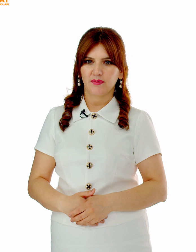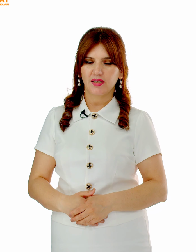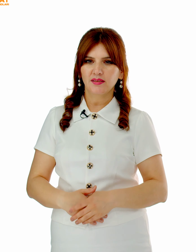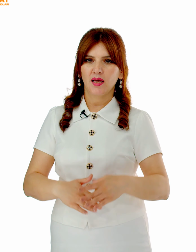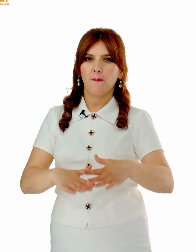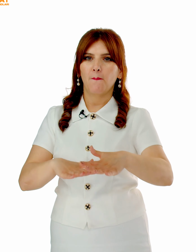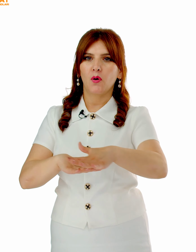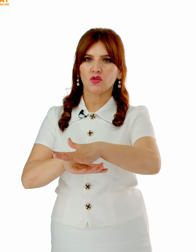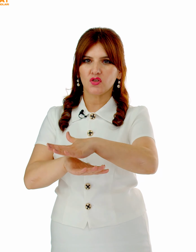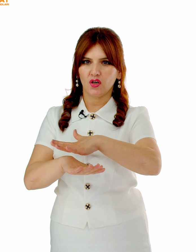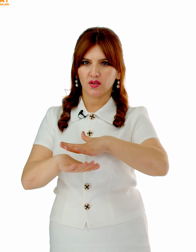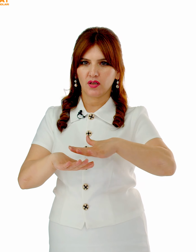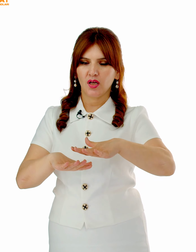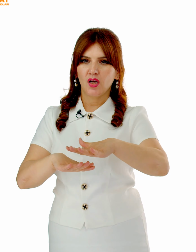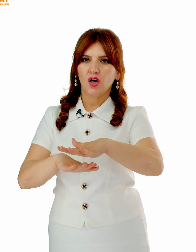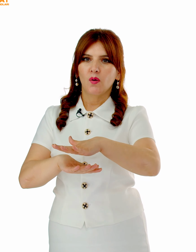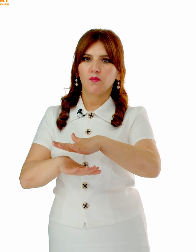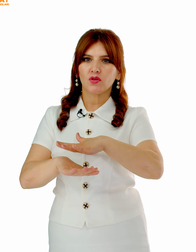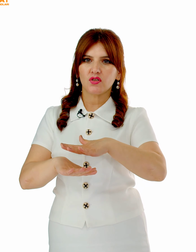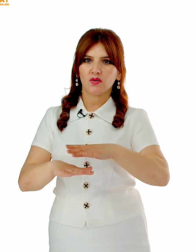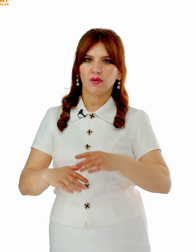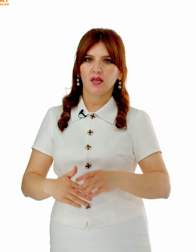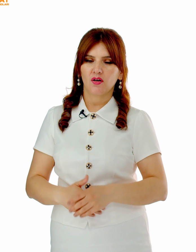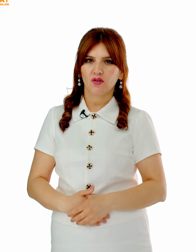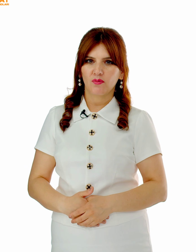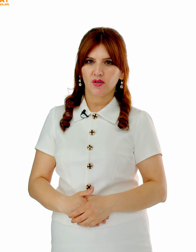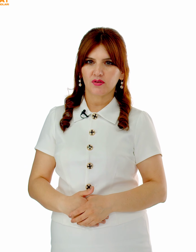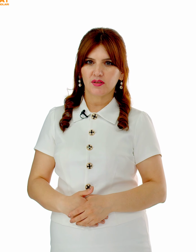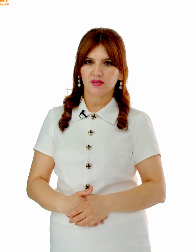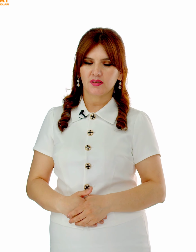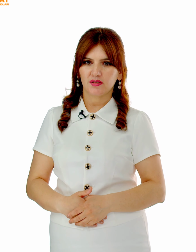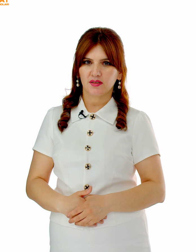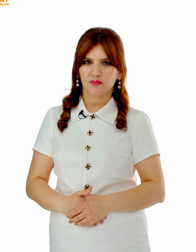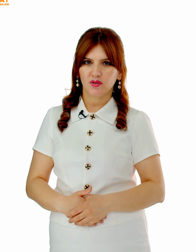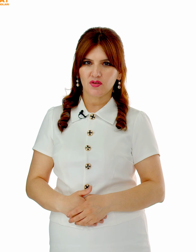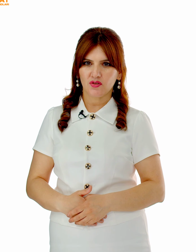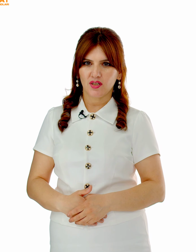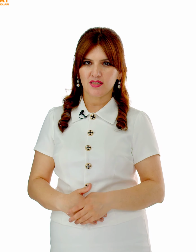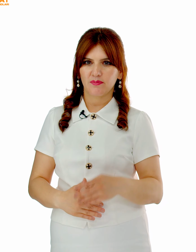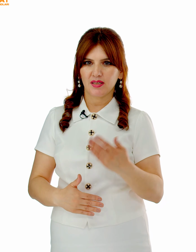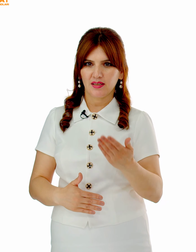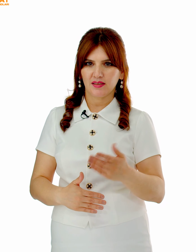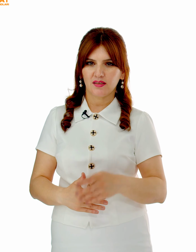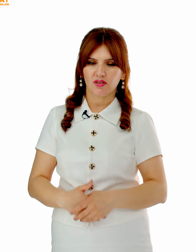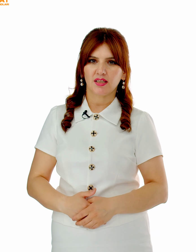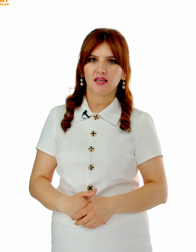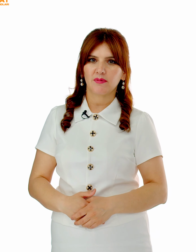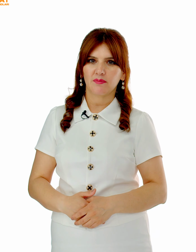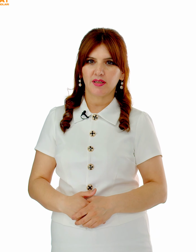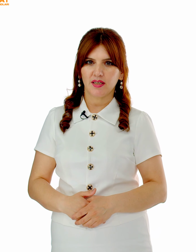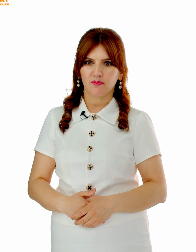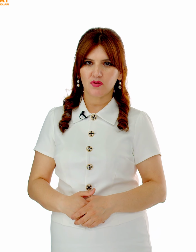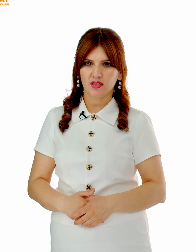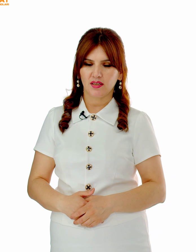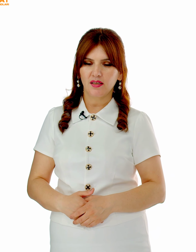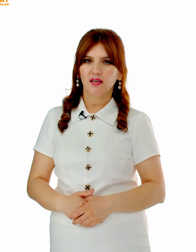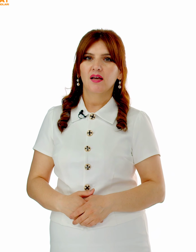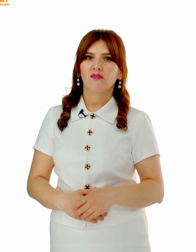Qaytaraman. Bozor. Bozor bilan olomonni imo ishorasi bir xil ketyapti, ahamiyat bergan bo'lsanglar,